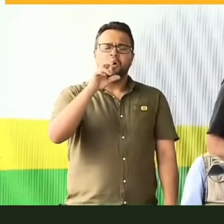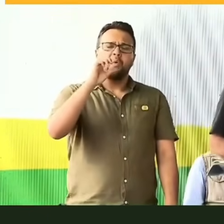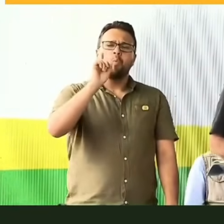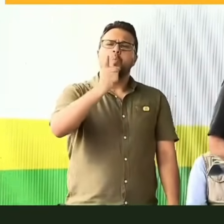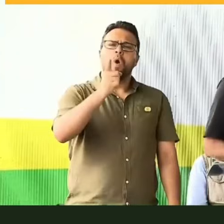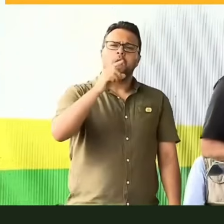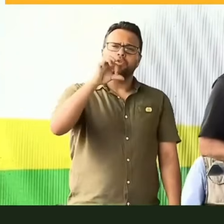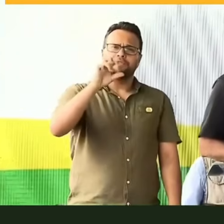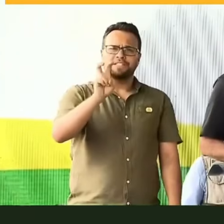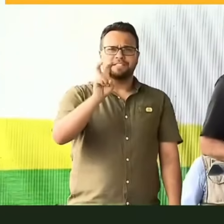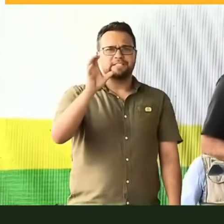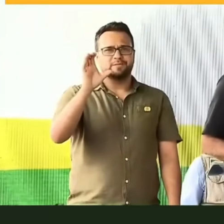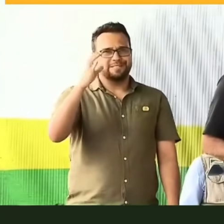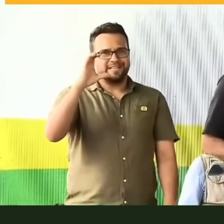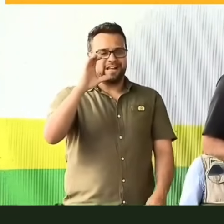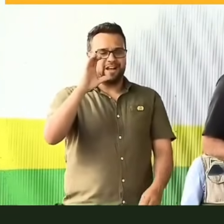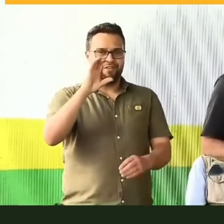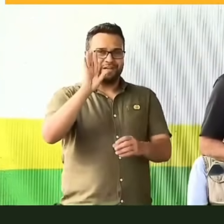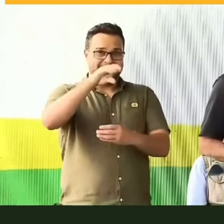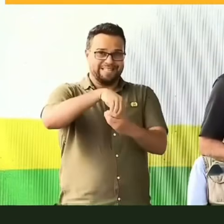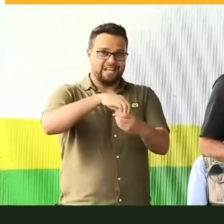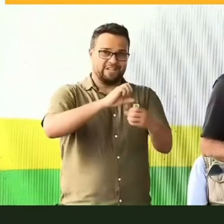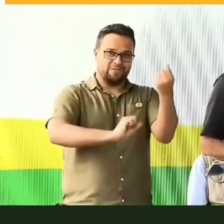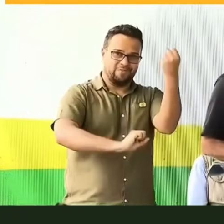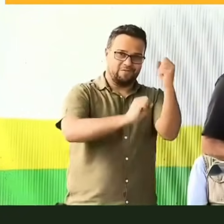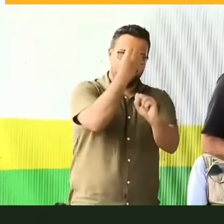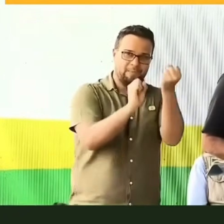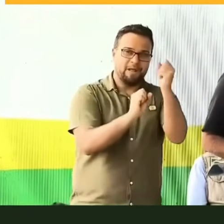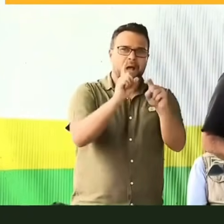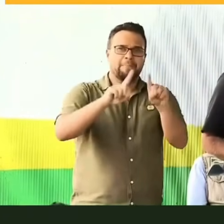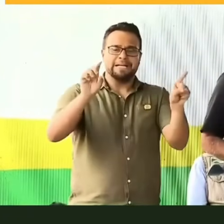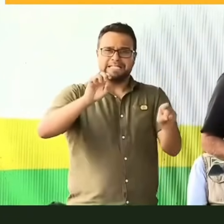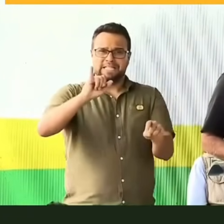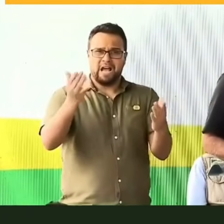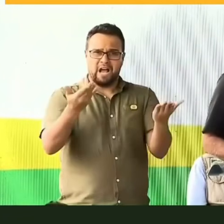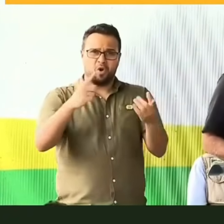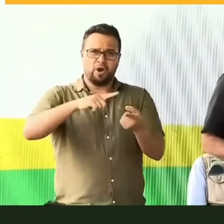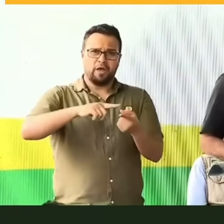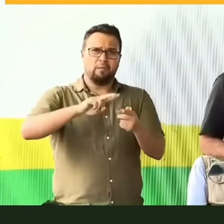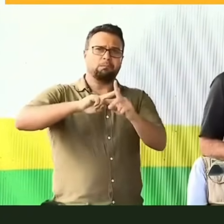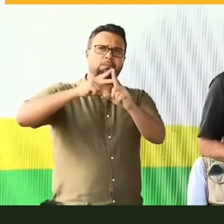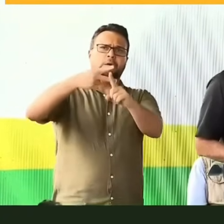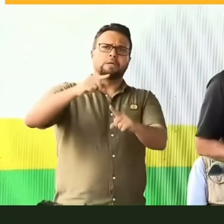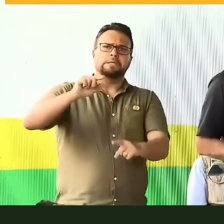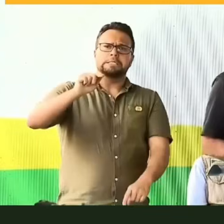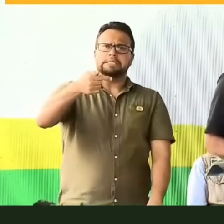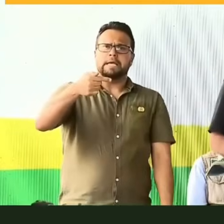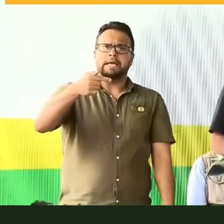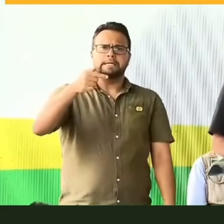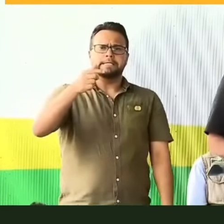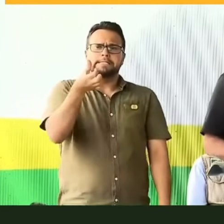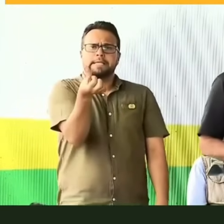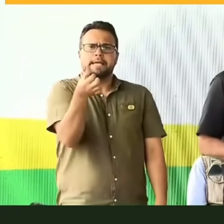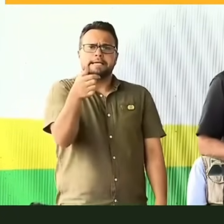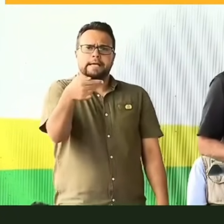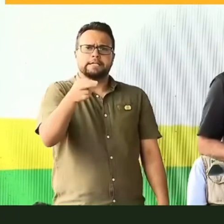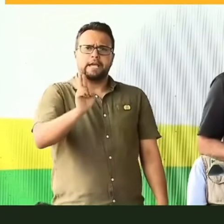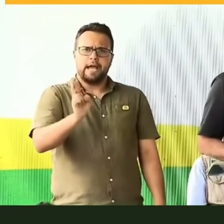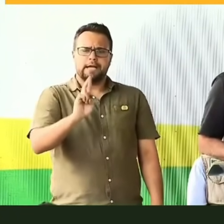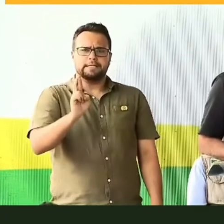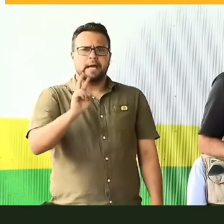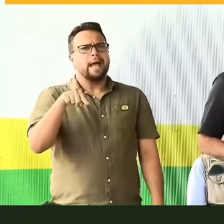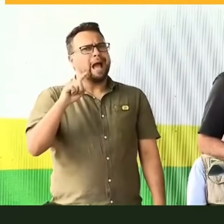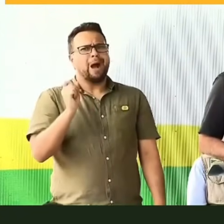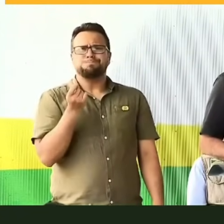1,95. Se está R$ 6,00, R$ 7,00 o litro, que é um absurdo, o